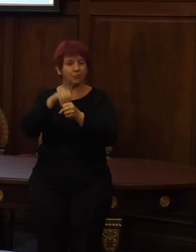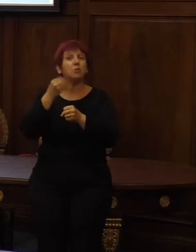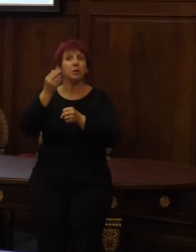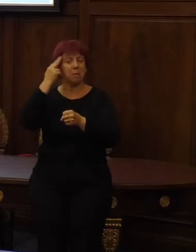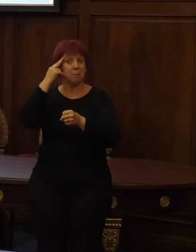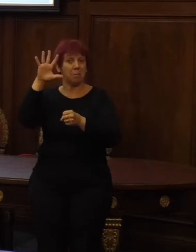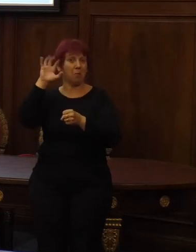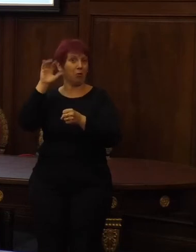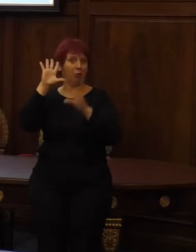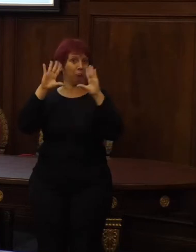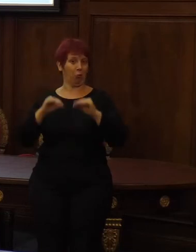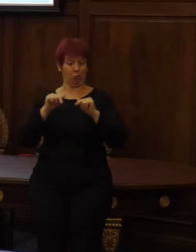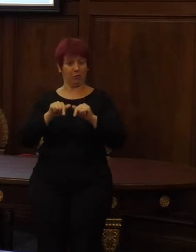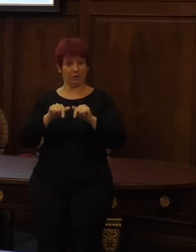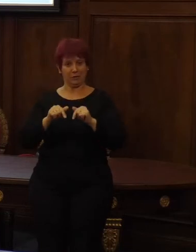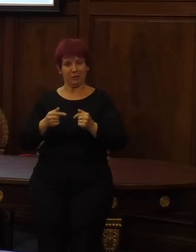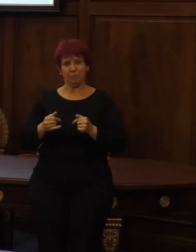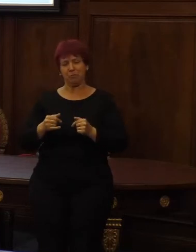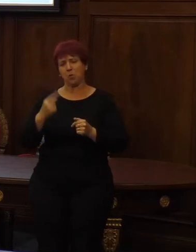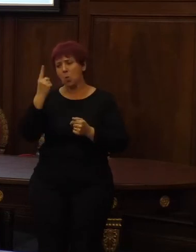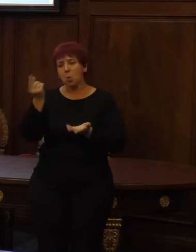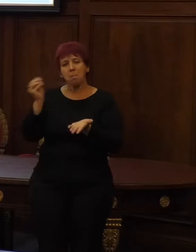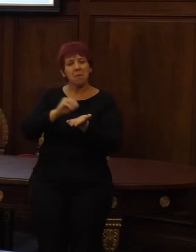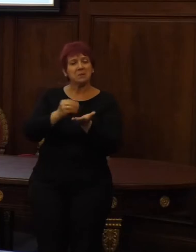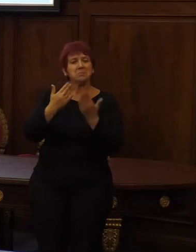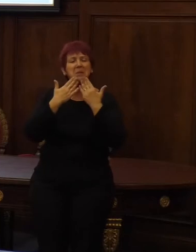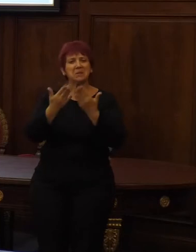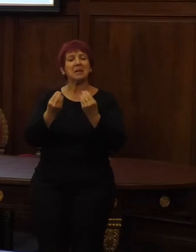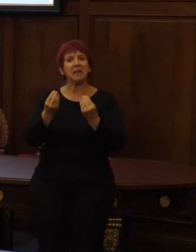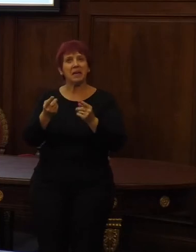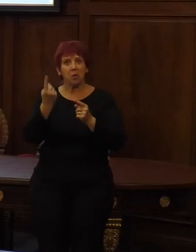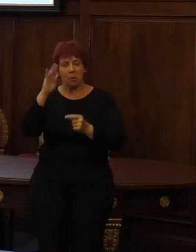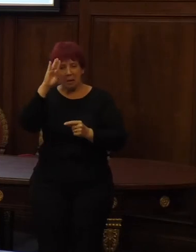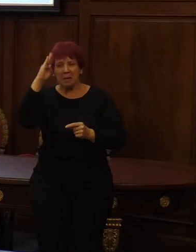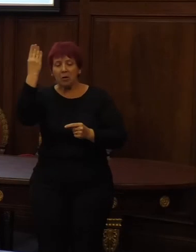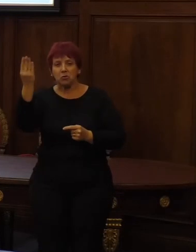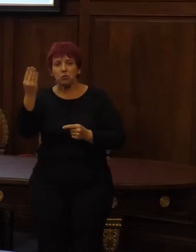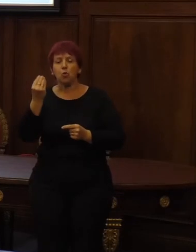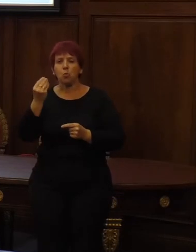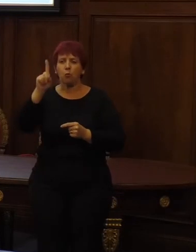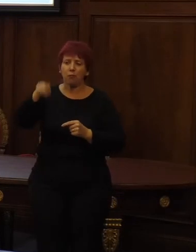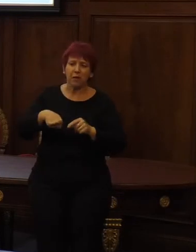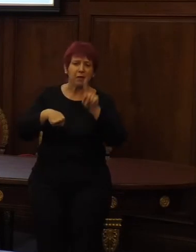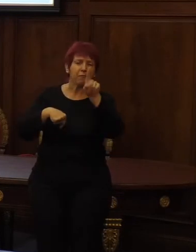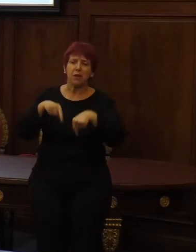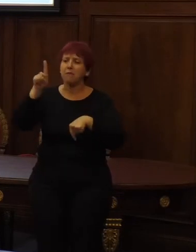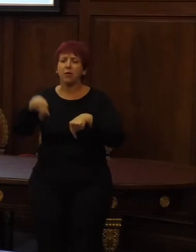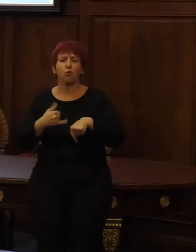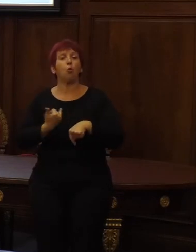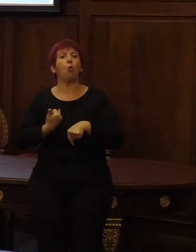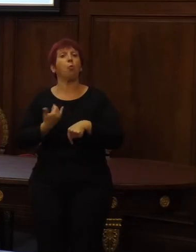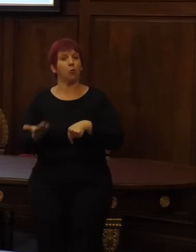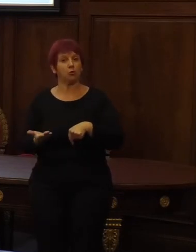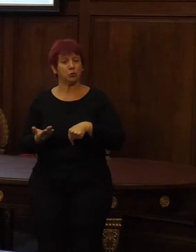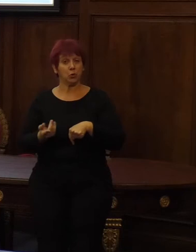Lo primero que quisiera hacer es otro tipo de agradecimiento, como reconocimiento de las procedencias, más que de